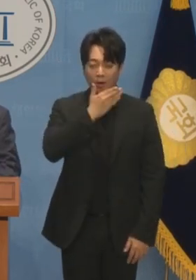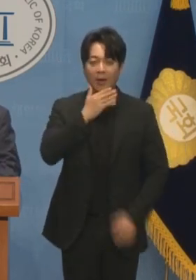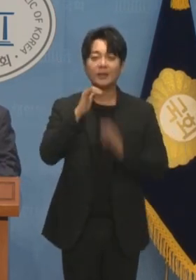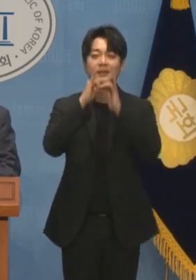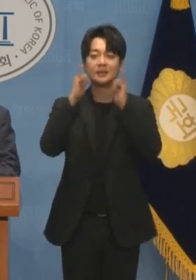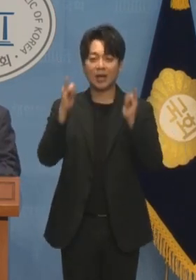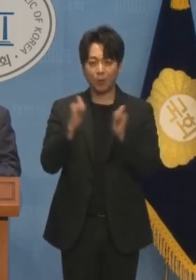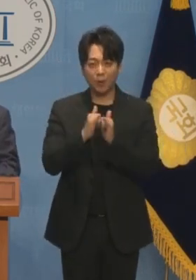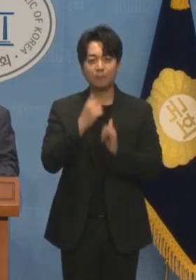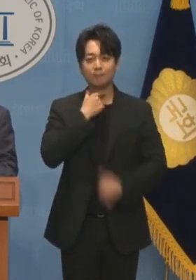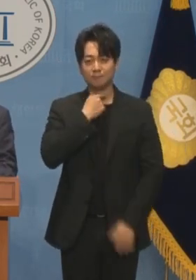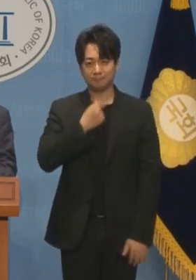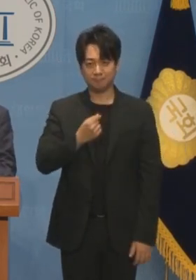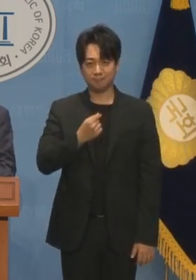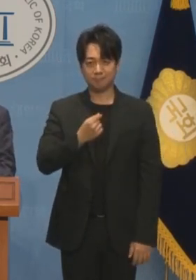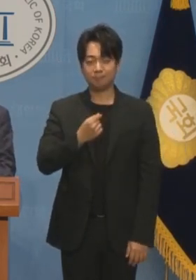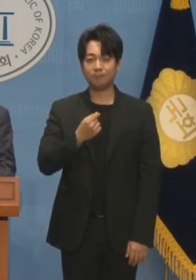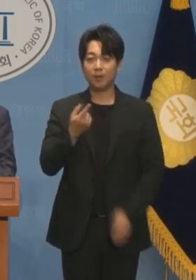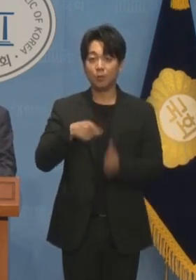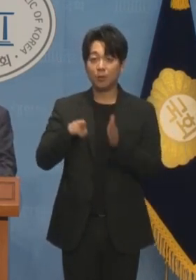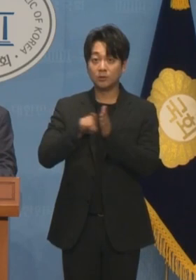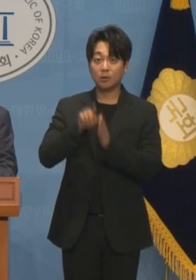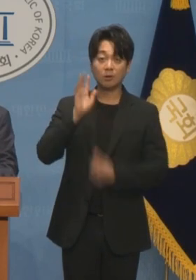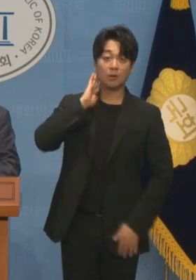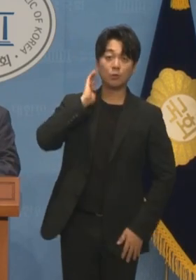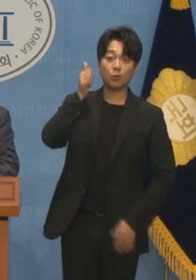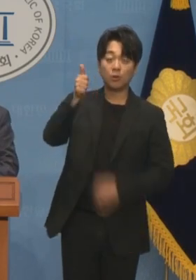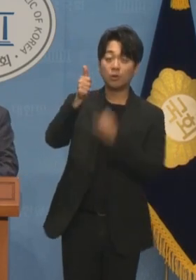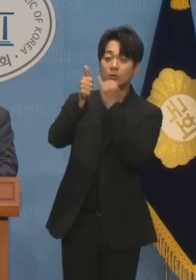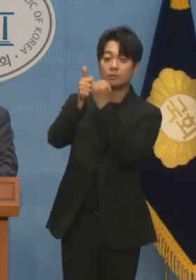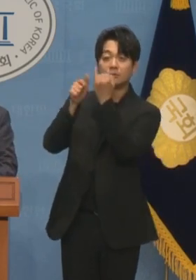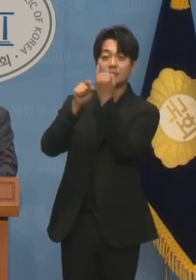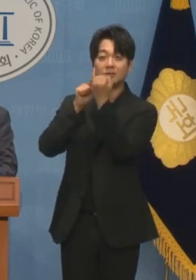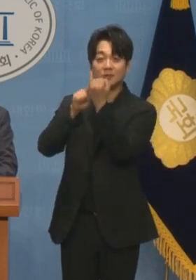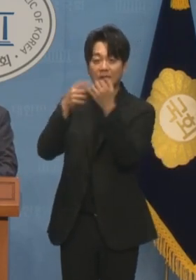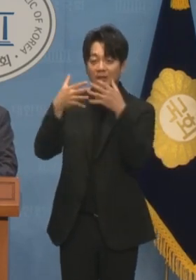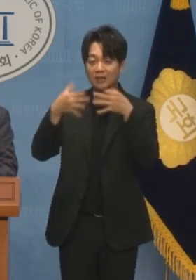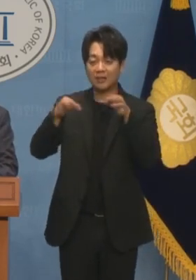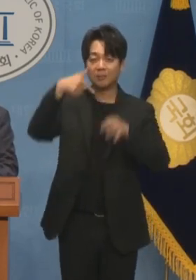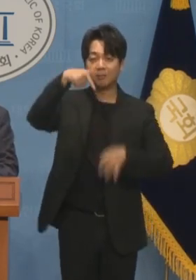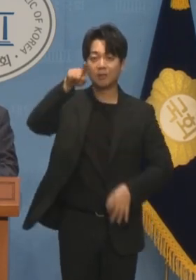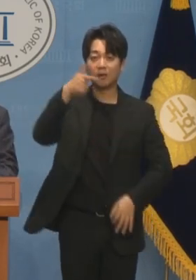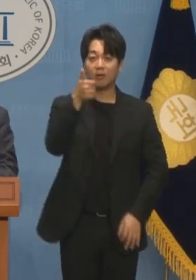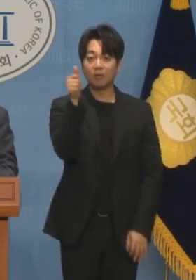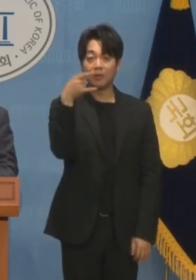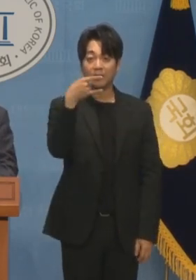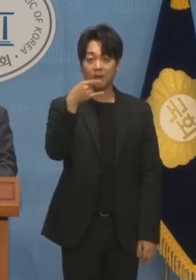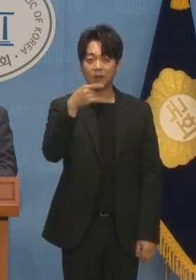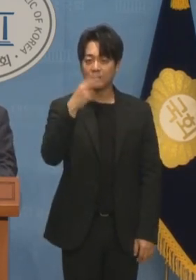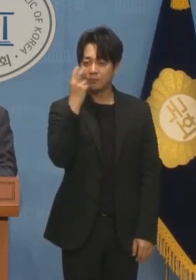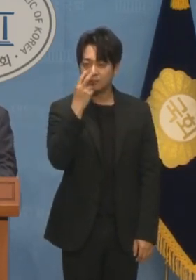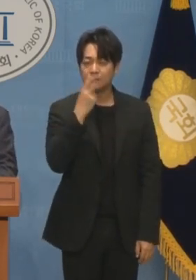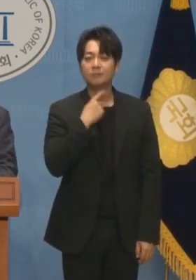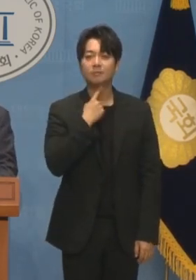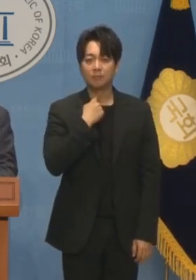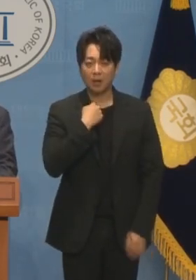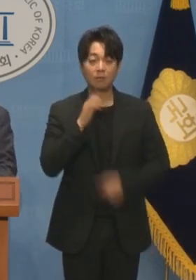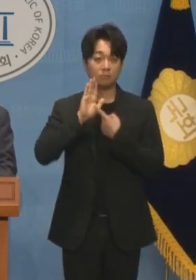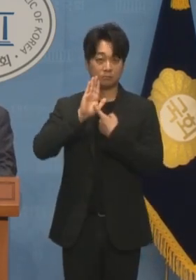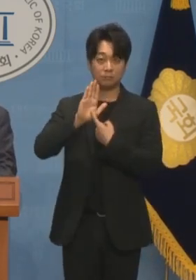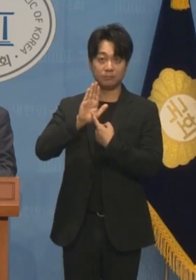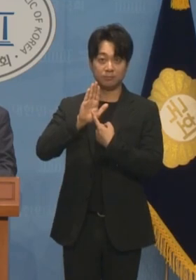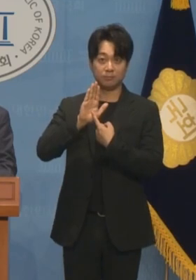김건희 여사를 언더커버 형식으로 취재하여 공개했고 이어서